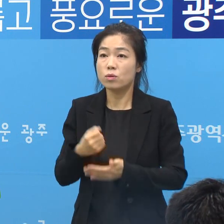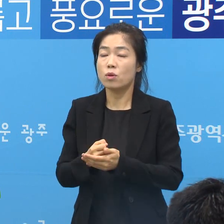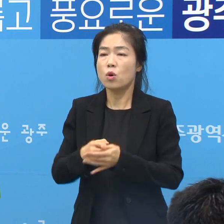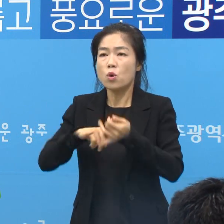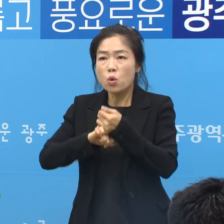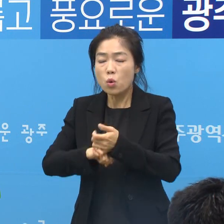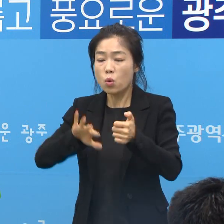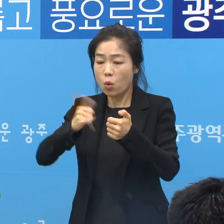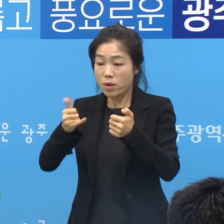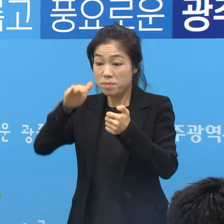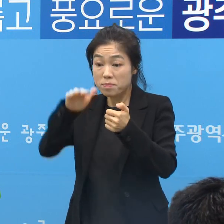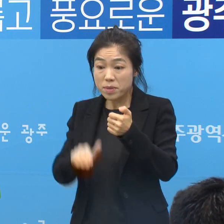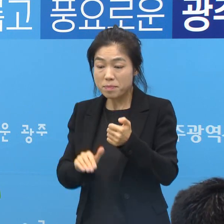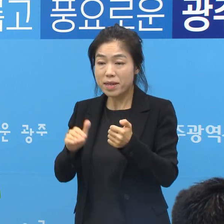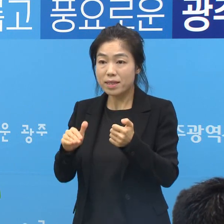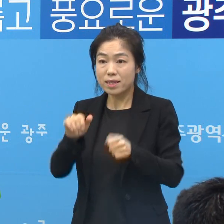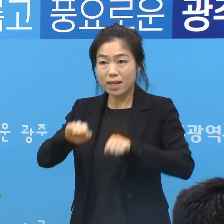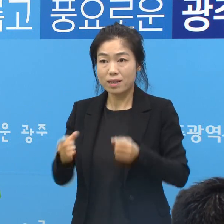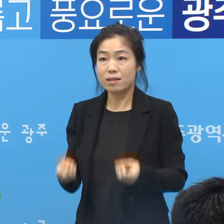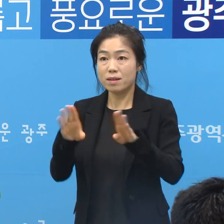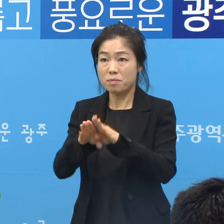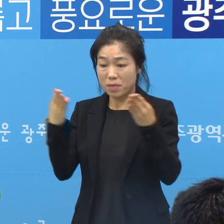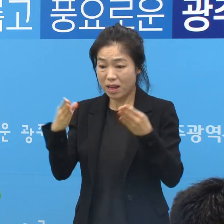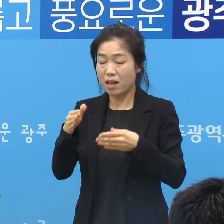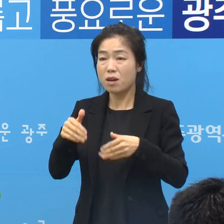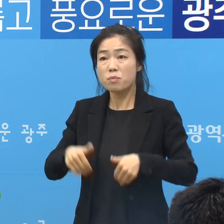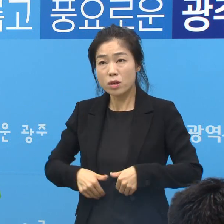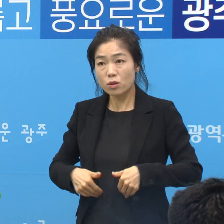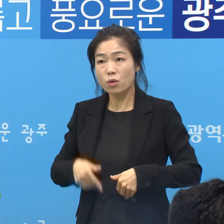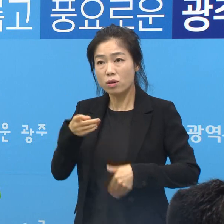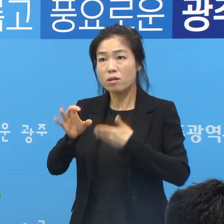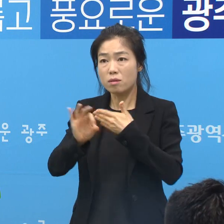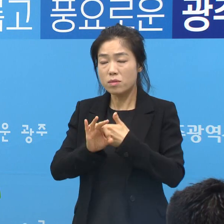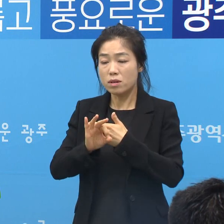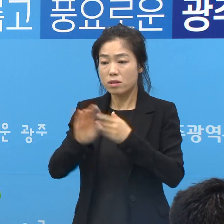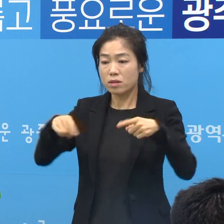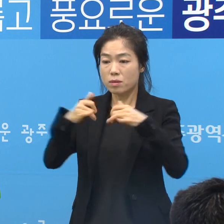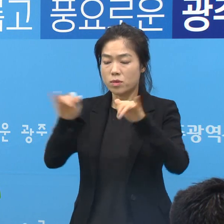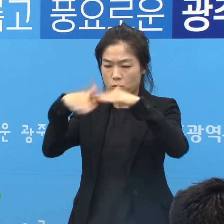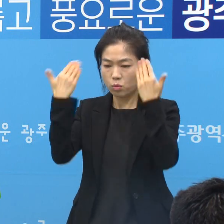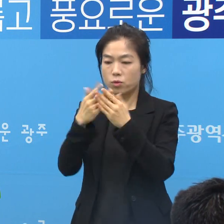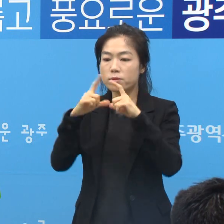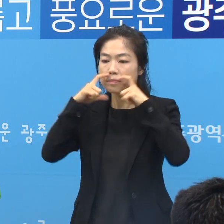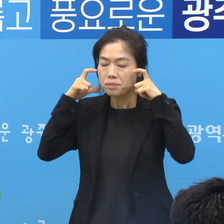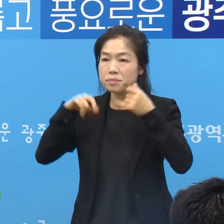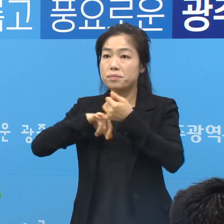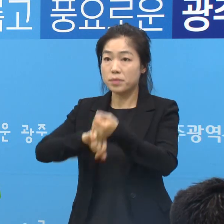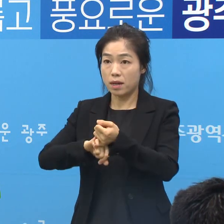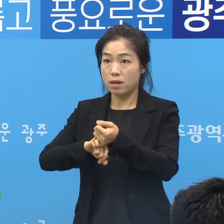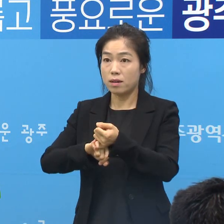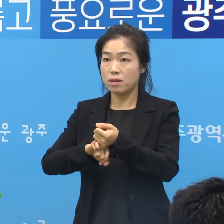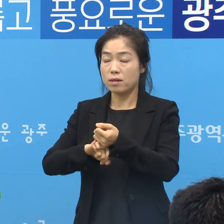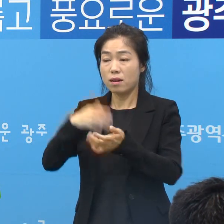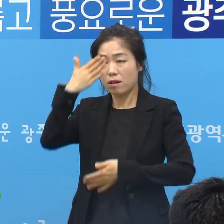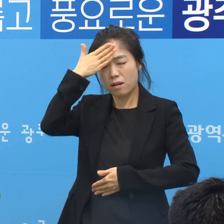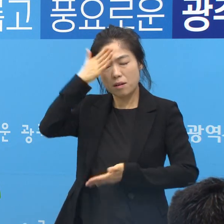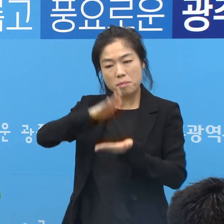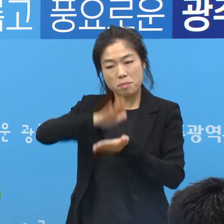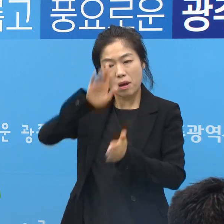부득이하게 50인 미만으로 행사를 개최하더라도 참석자 전원 마스크 착용과 발열